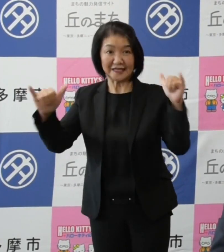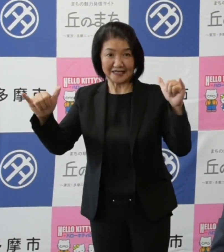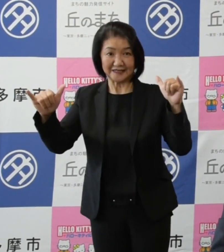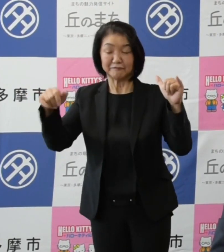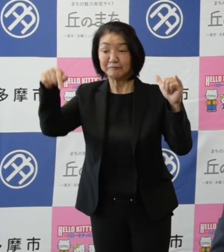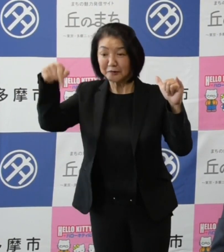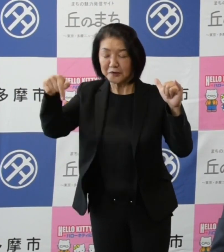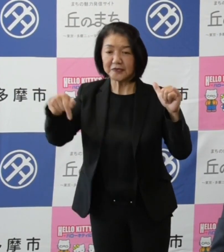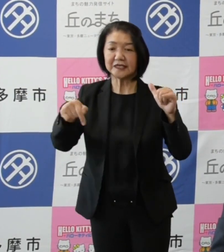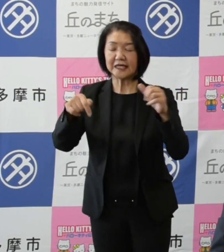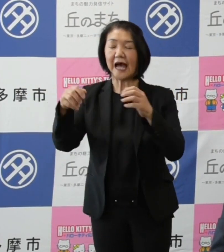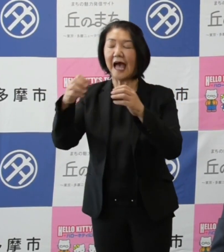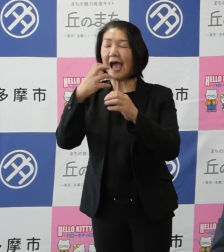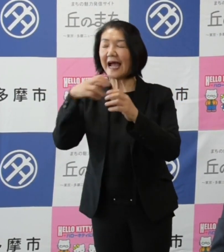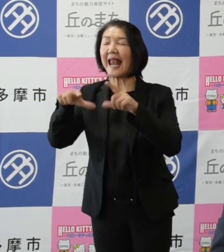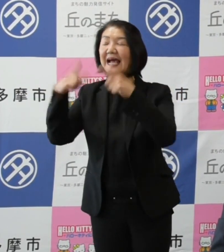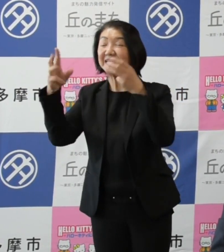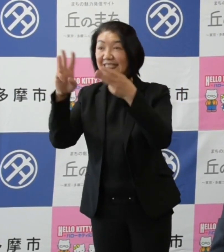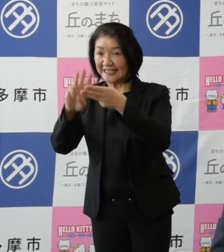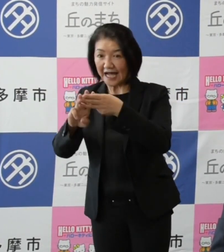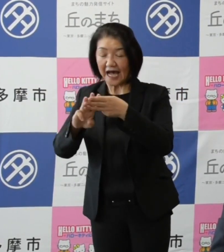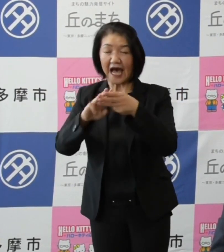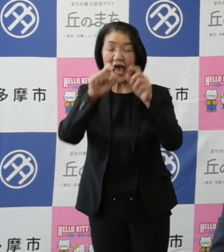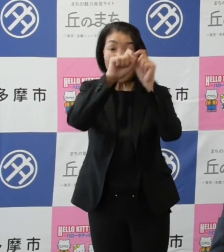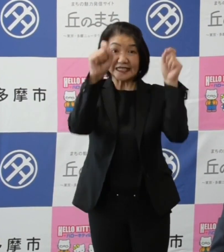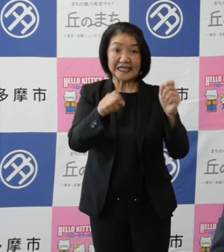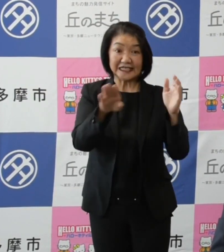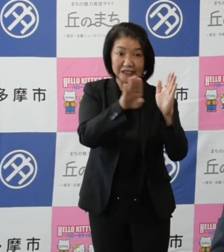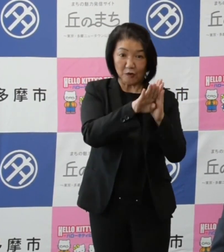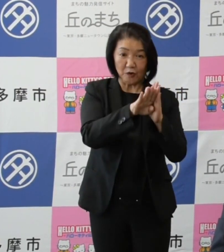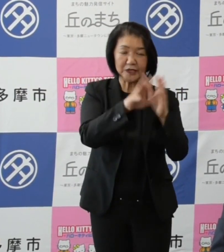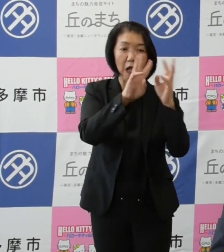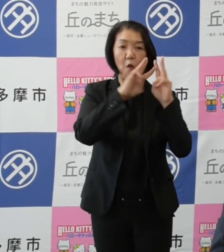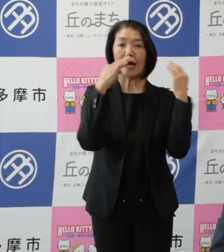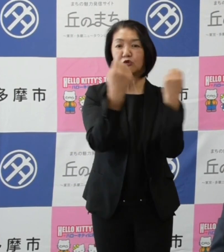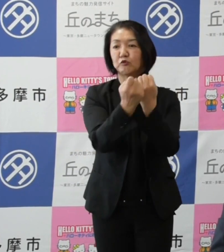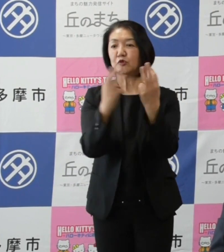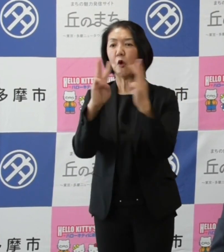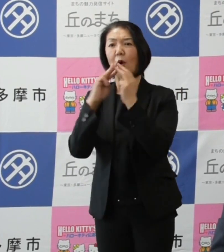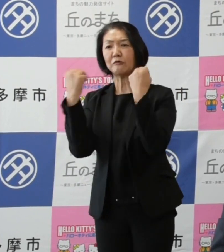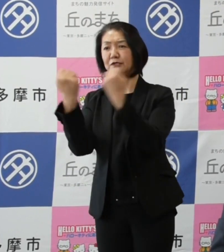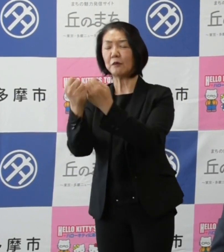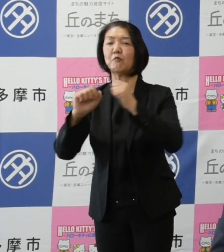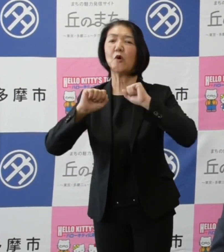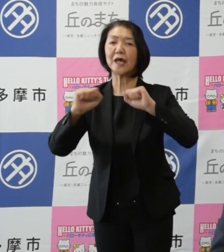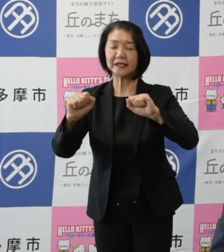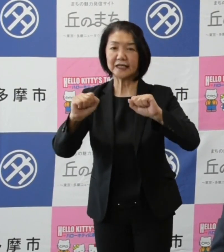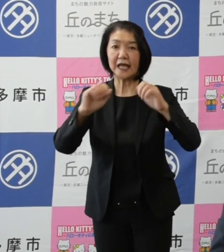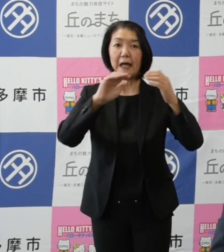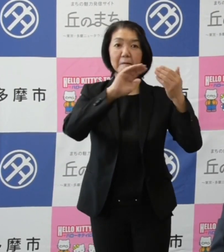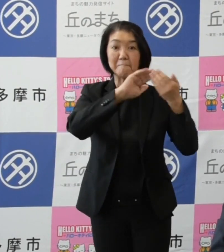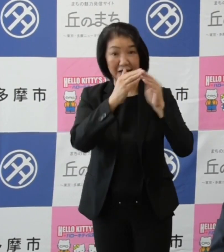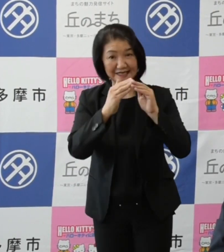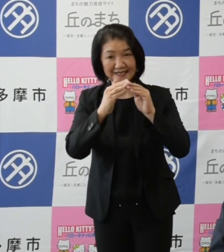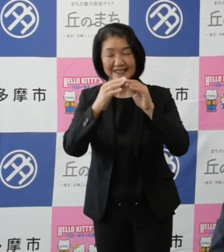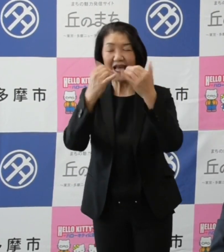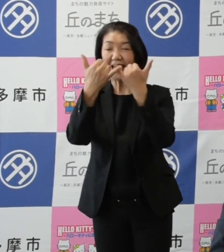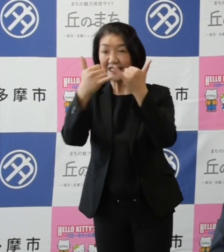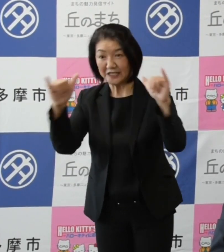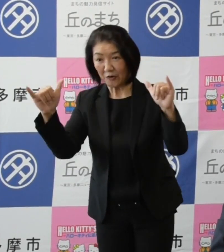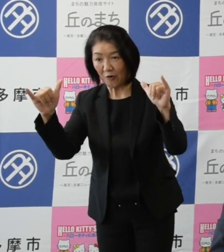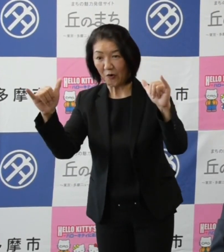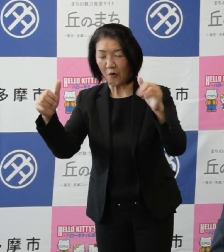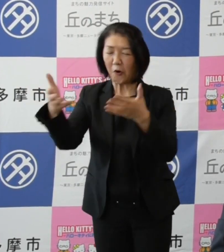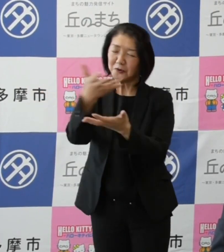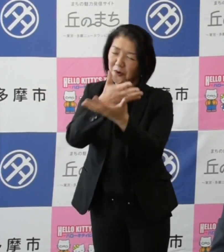地域を拠点にワークショップを行い、町と人をめぐる2つの物語を演劇作品に仕